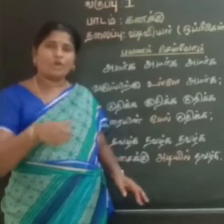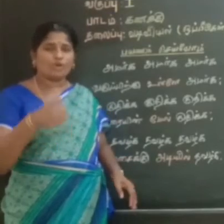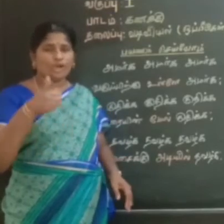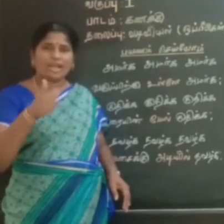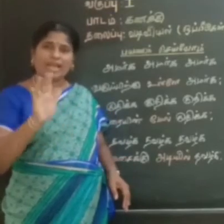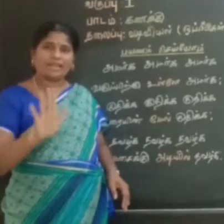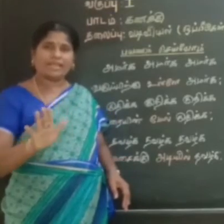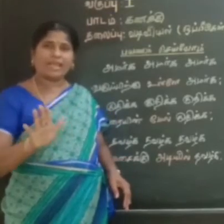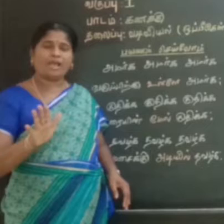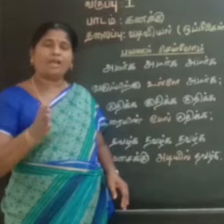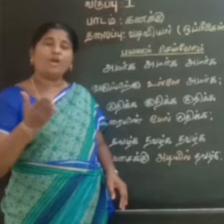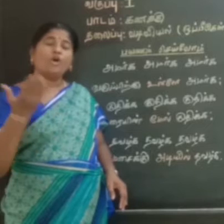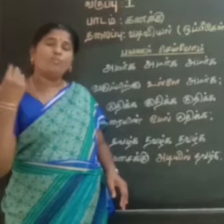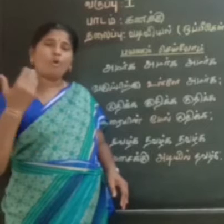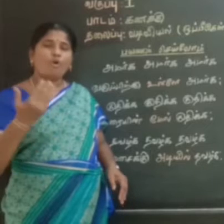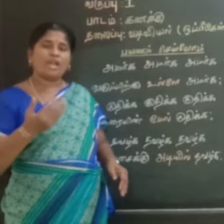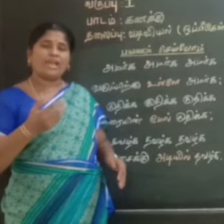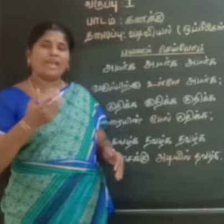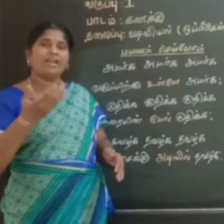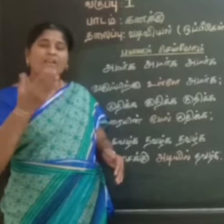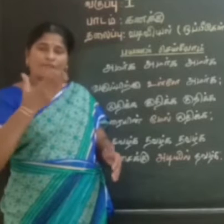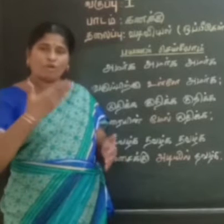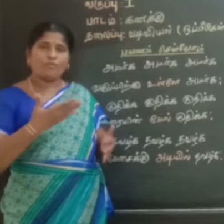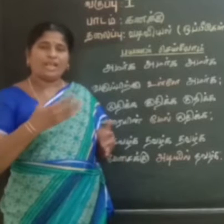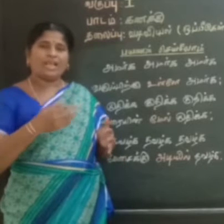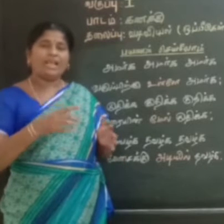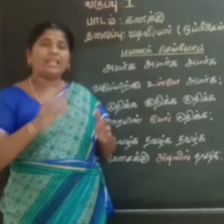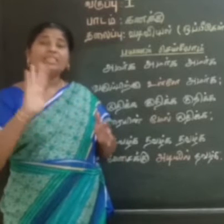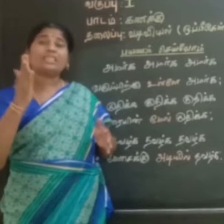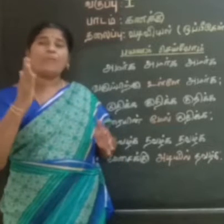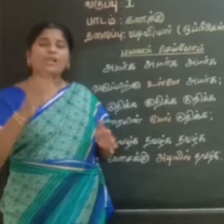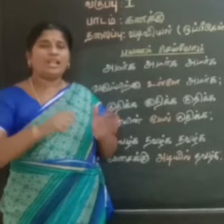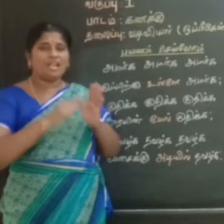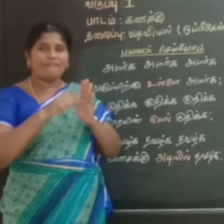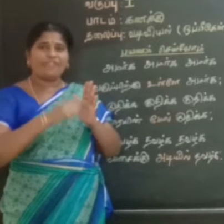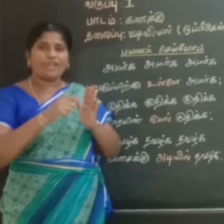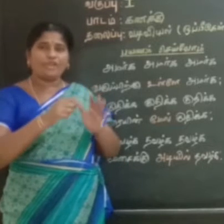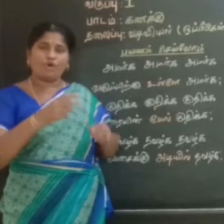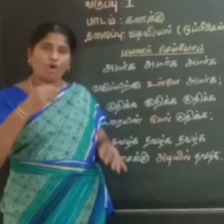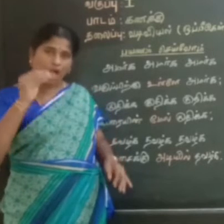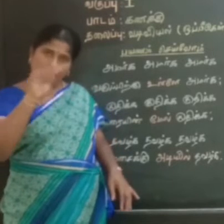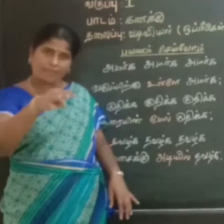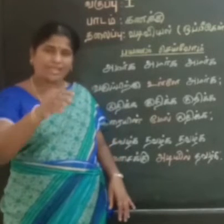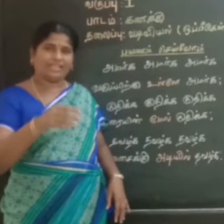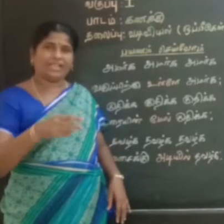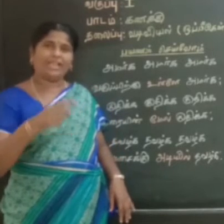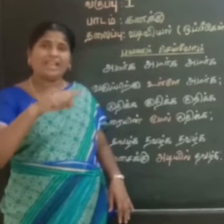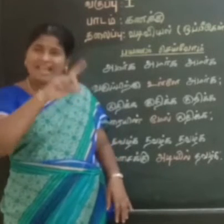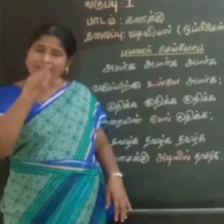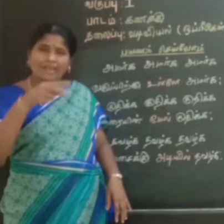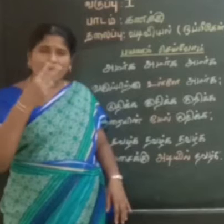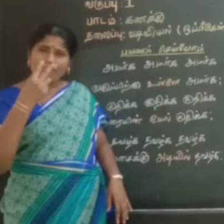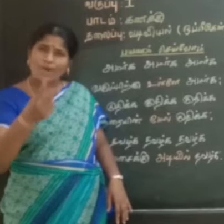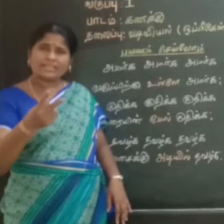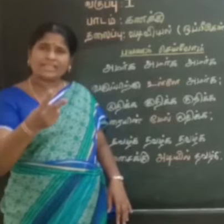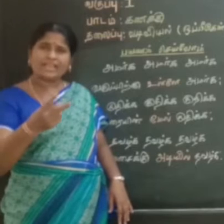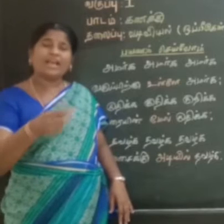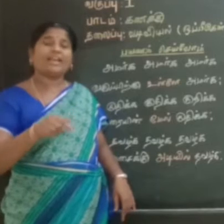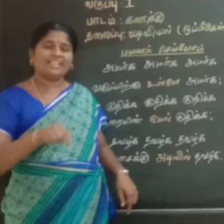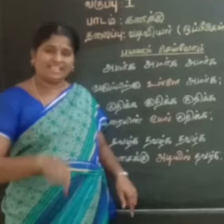எல்லோரும் நல்லா இருக்கியா? போன வகுப்புல தமிழ் வீடியோ அனுப்பியிருந்தேன், எல்லாரும் பார்த்தீங்களா?